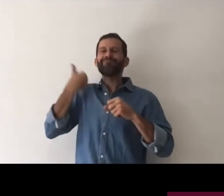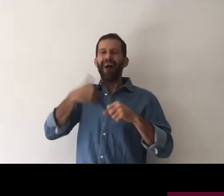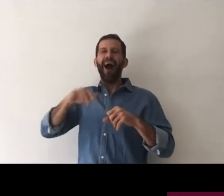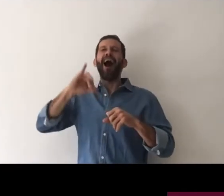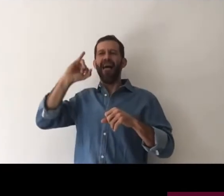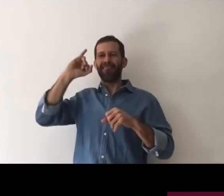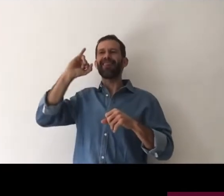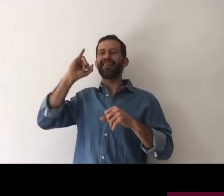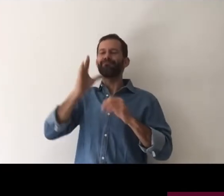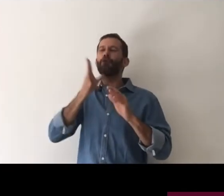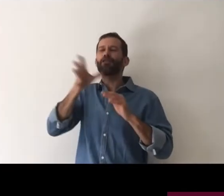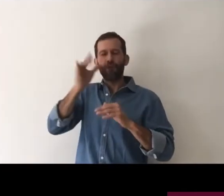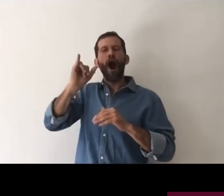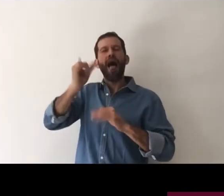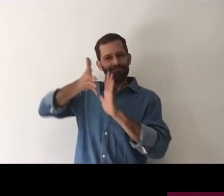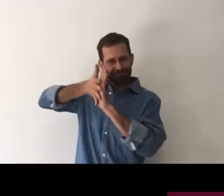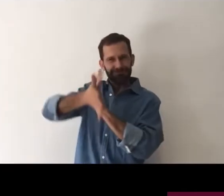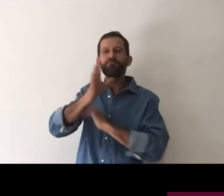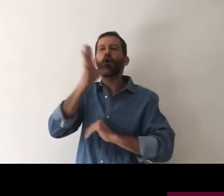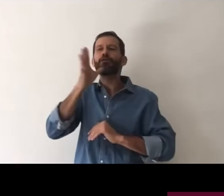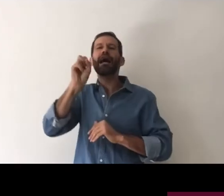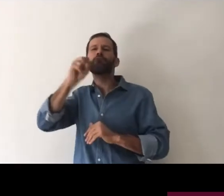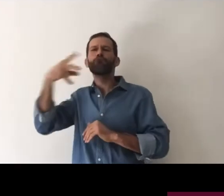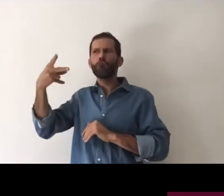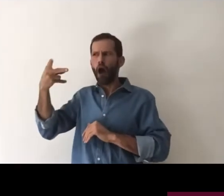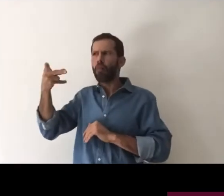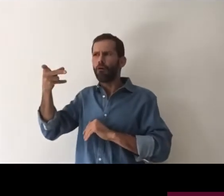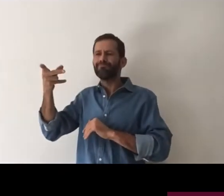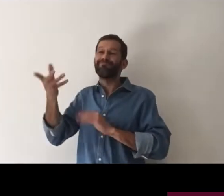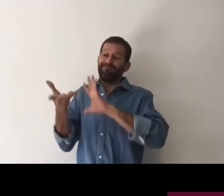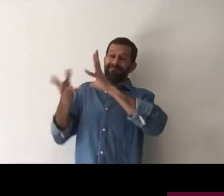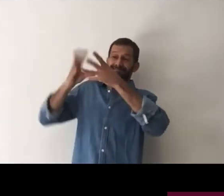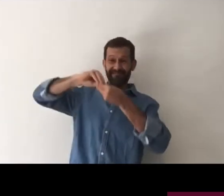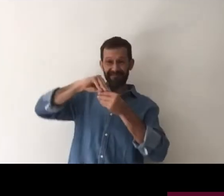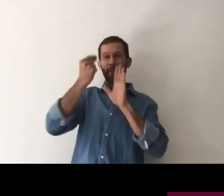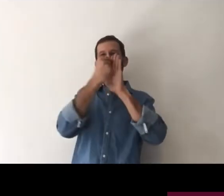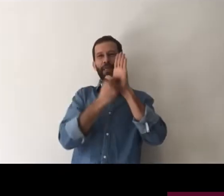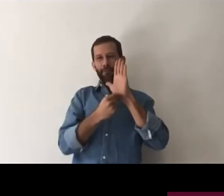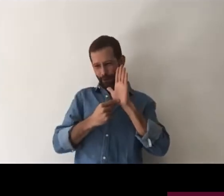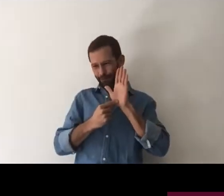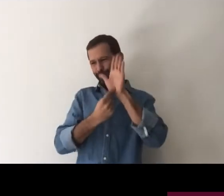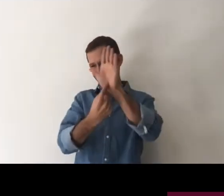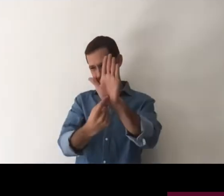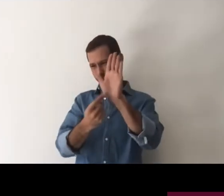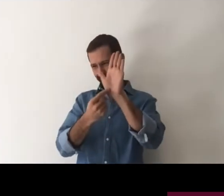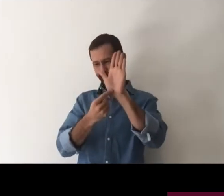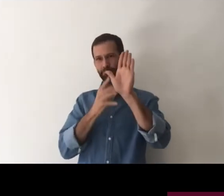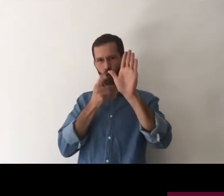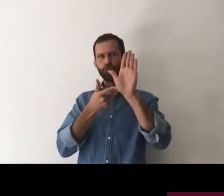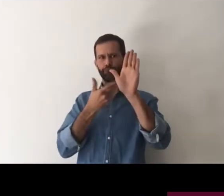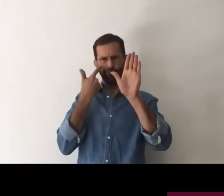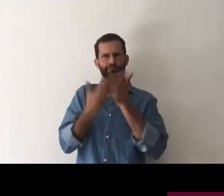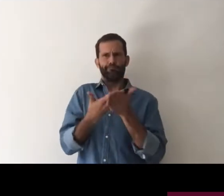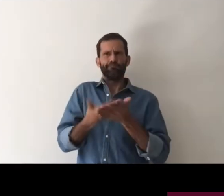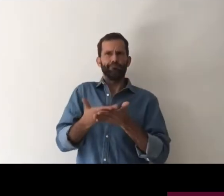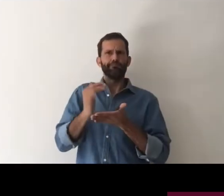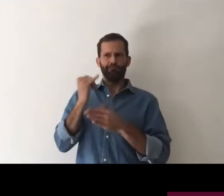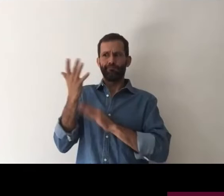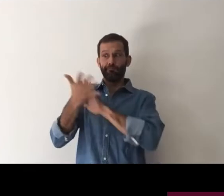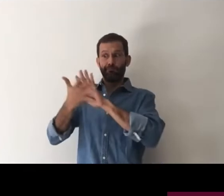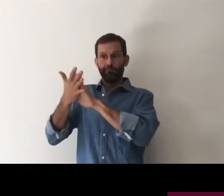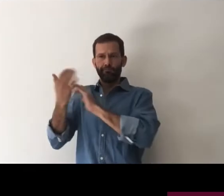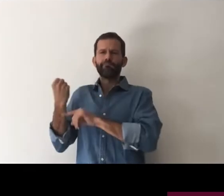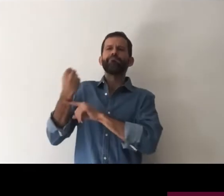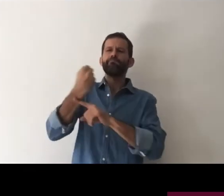una explicación al respecto. Y asumimos esta parte de la investigación